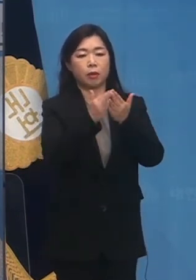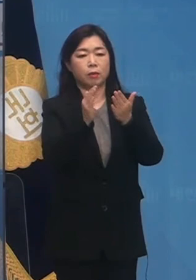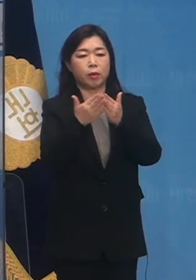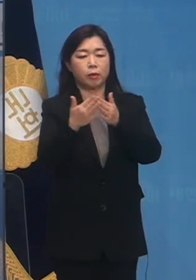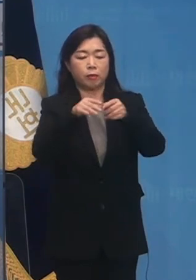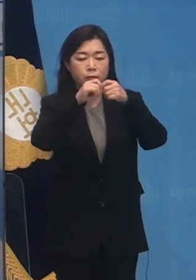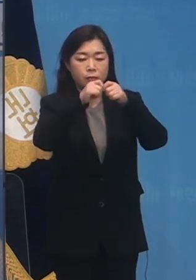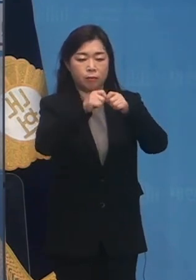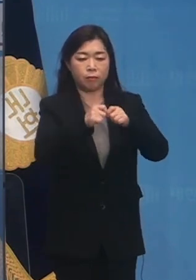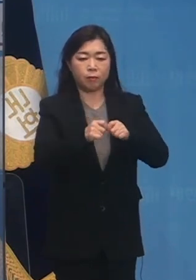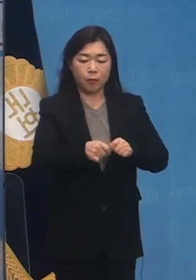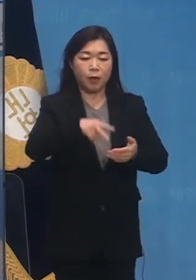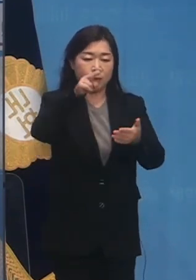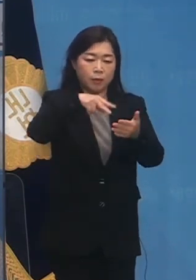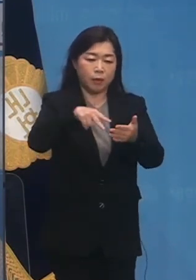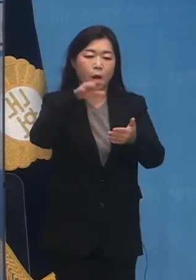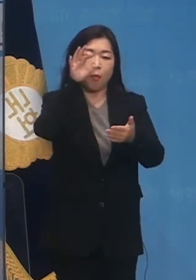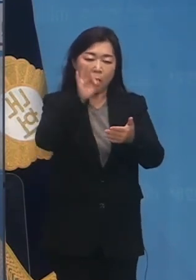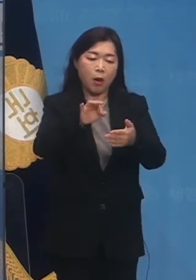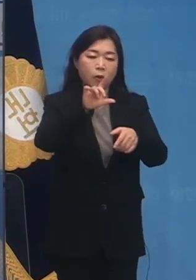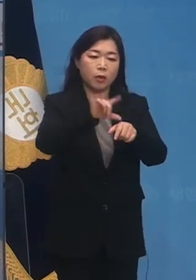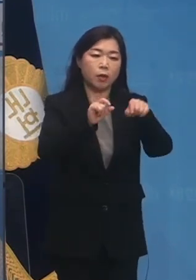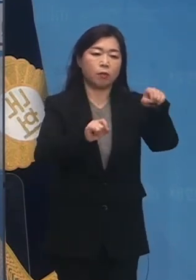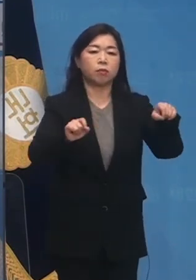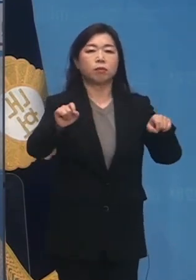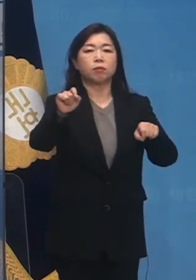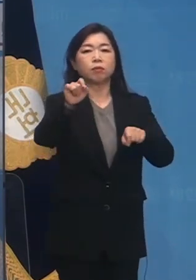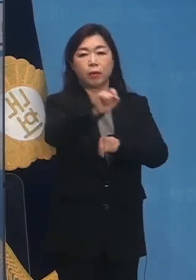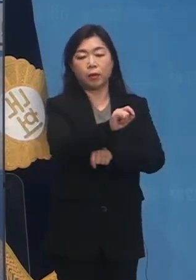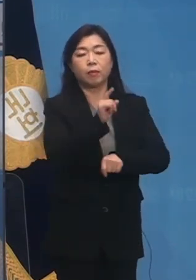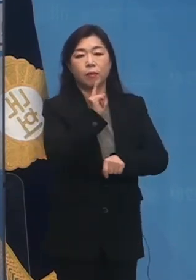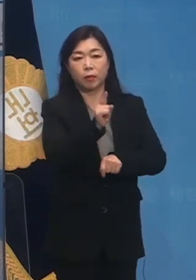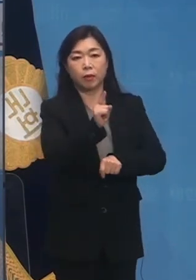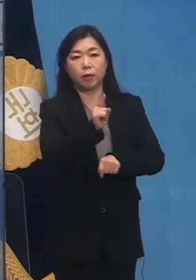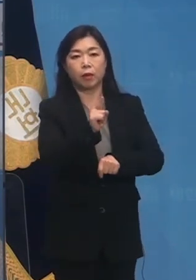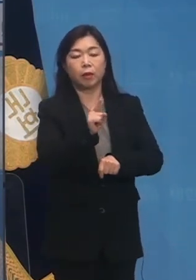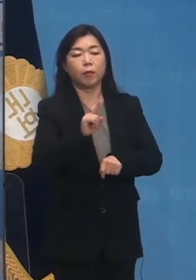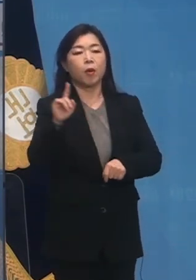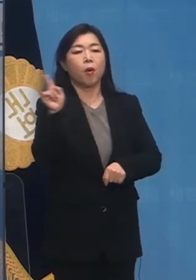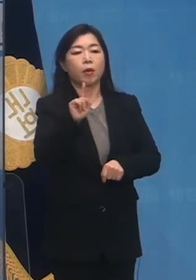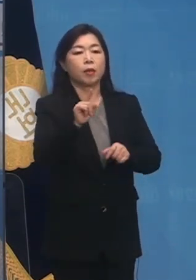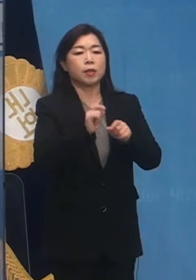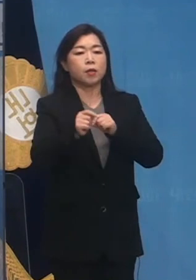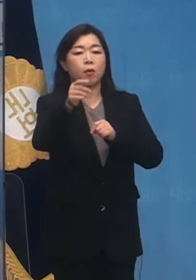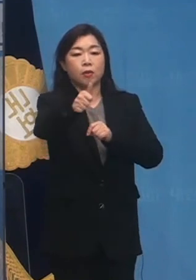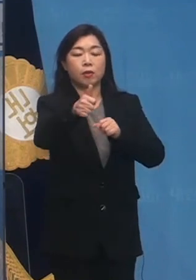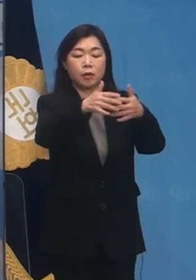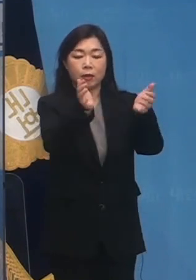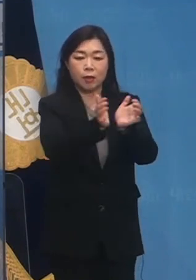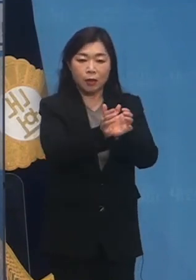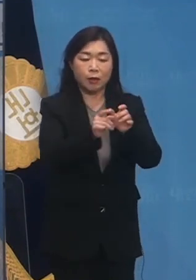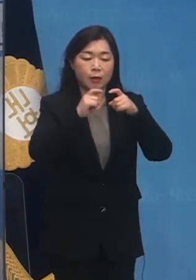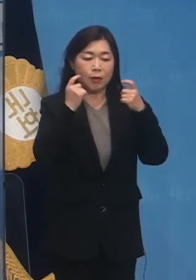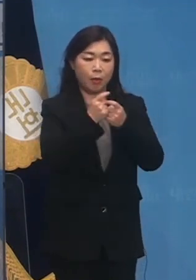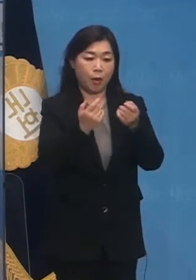8,500페이지를 꼼꼼히 읽어보느라고 늦었다 이런 이야기를 하는데, 어느 지청장이 개별 사건을